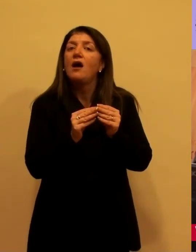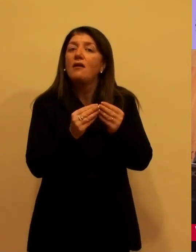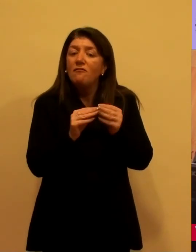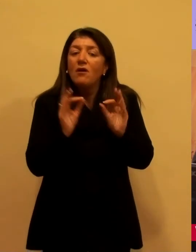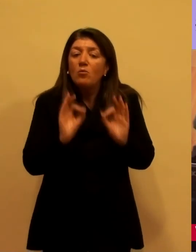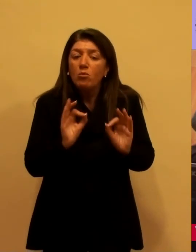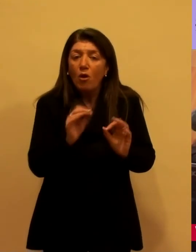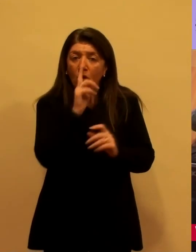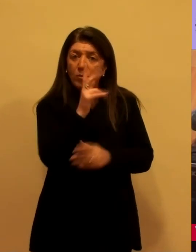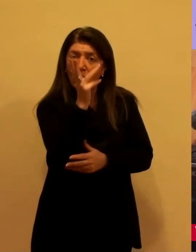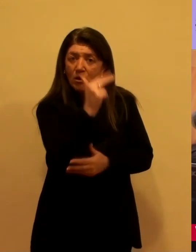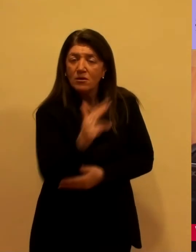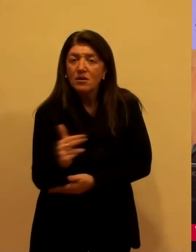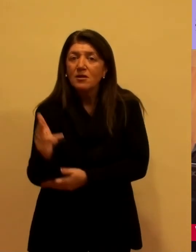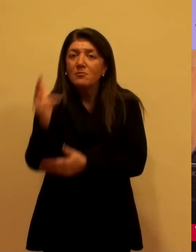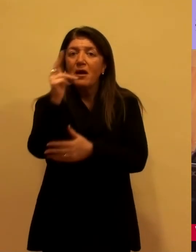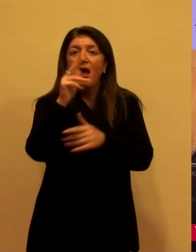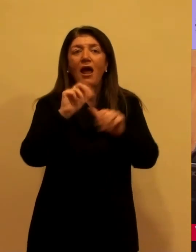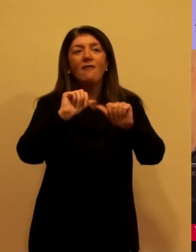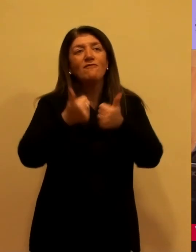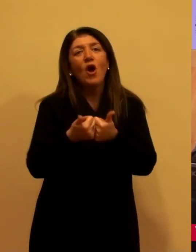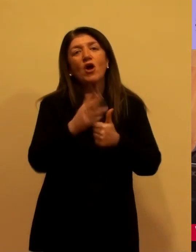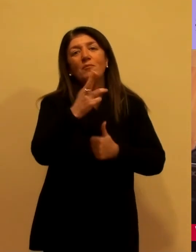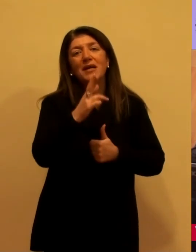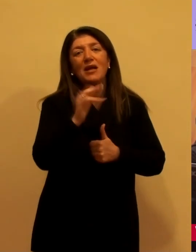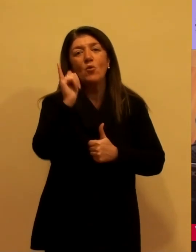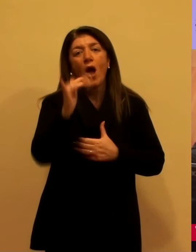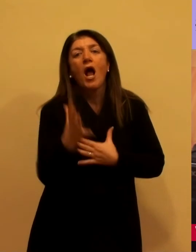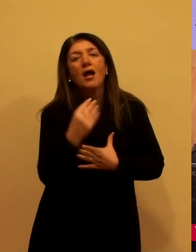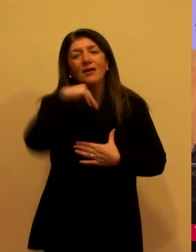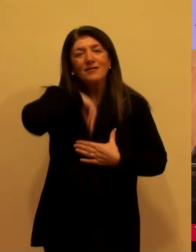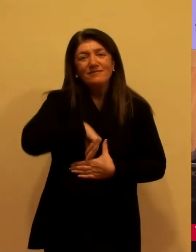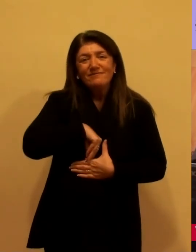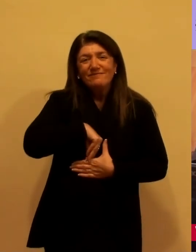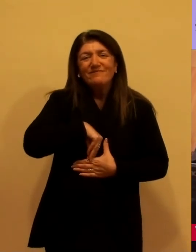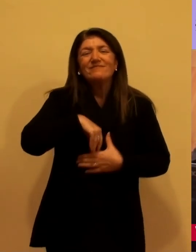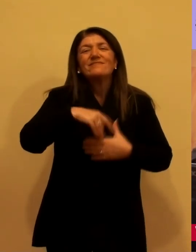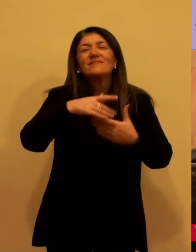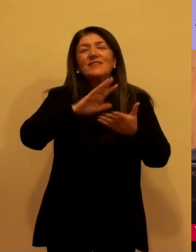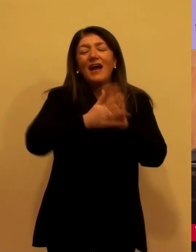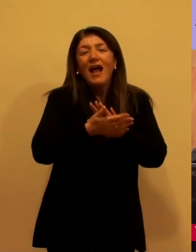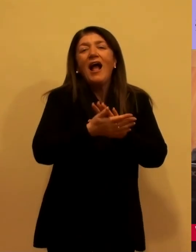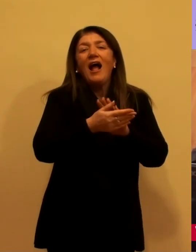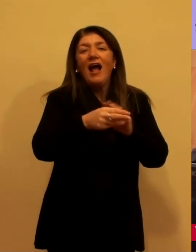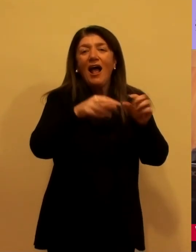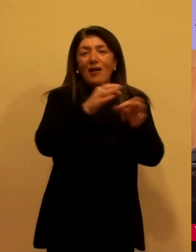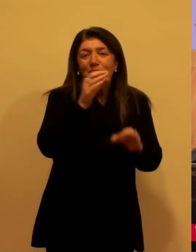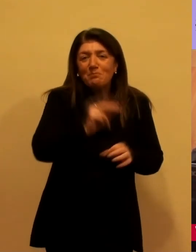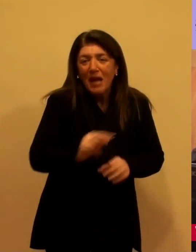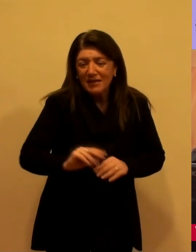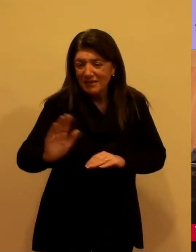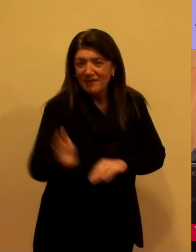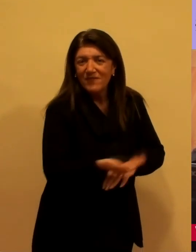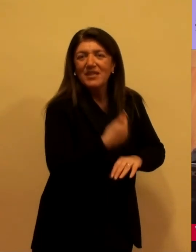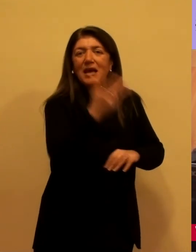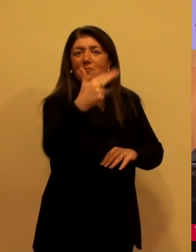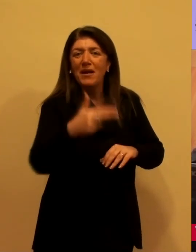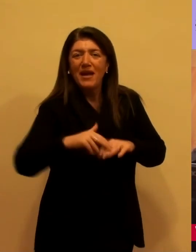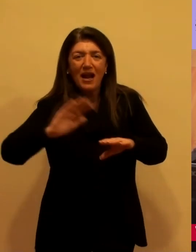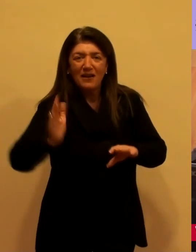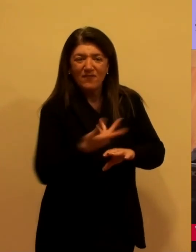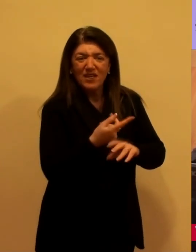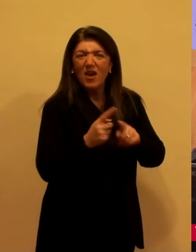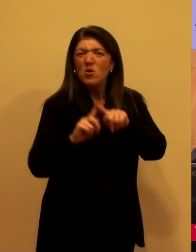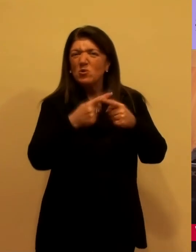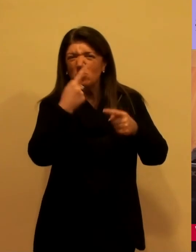a produrre delle opere. Esatto. Si sono immedesimati, anche se io cattivissimo ho tolto le matite e anche i pennelli, hanno usato degli strumenti un pochino più